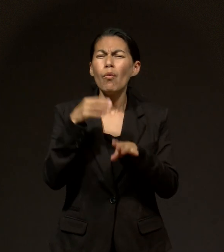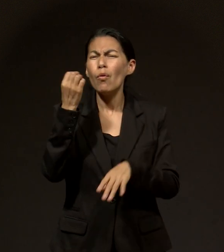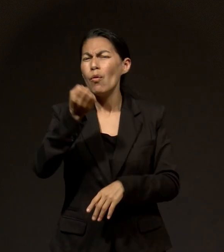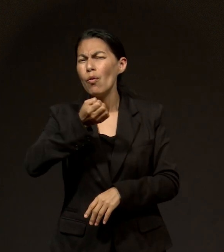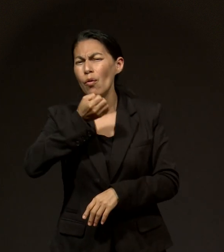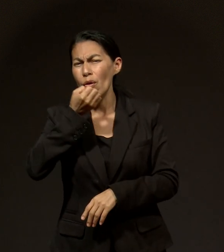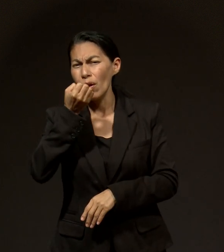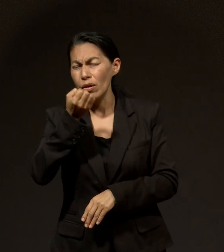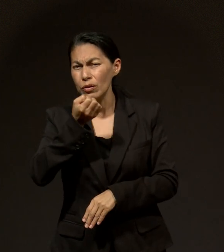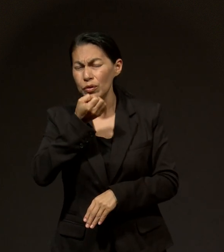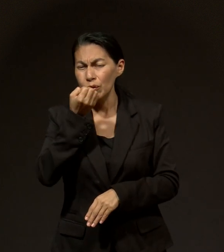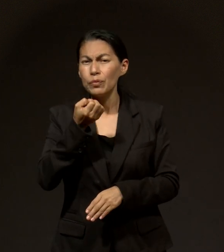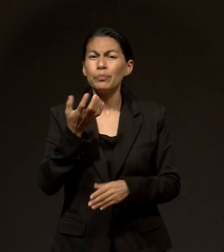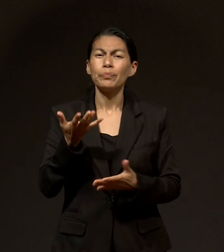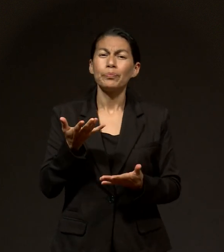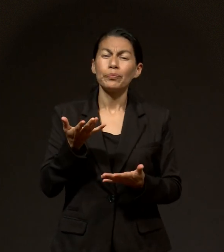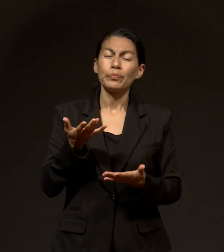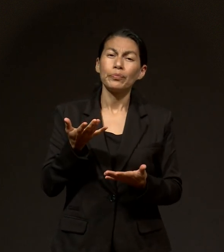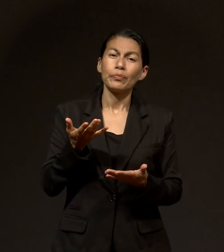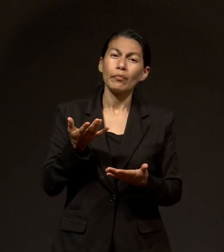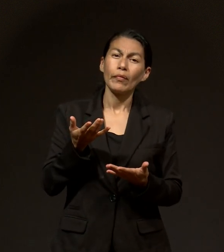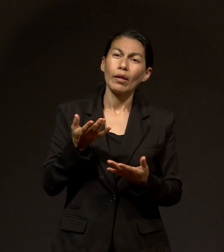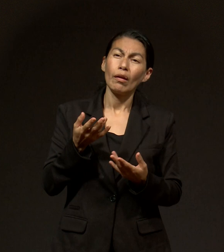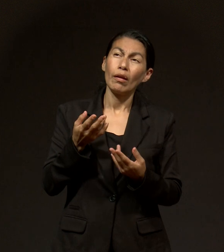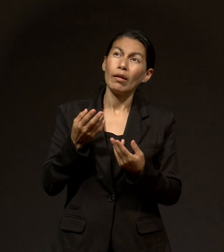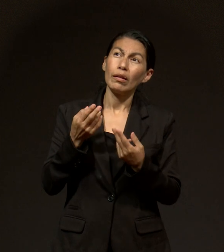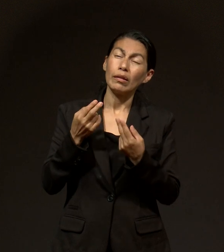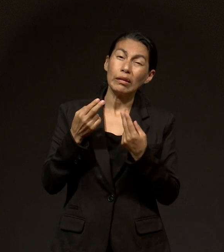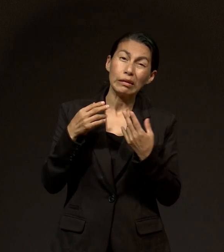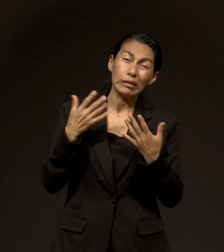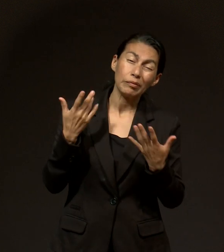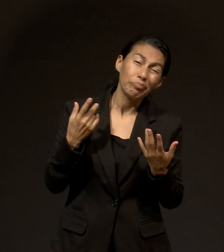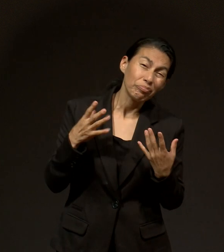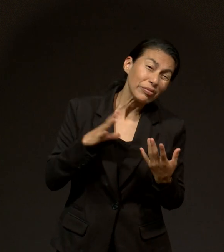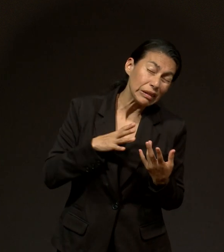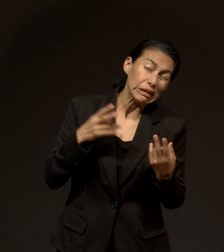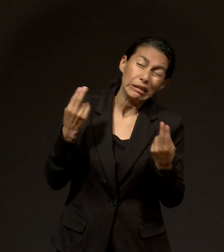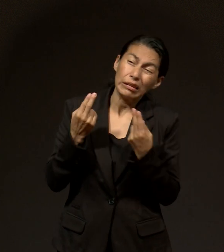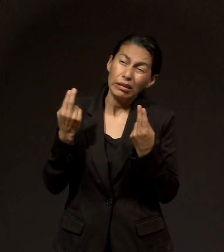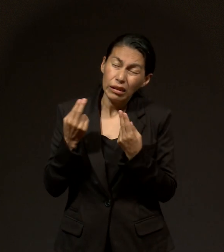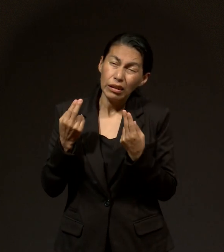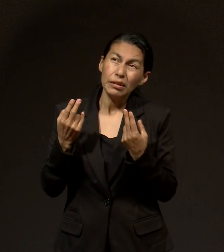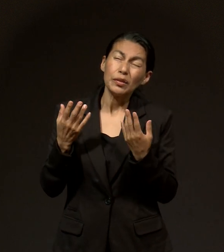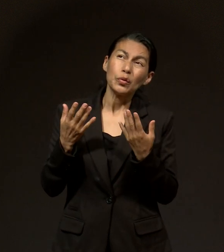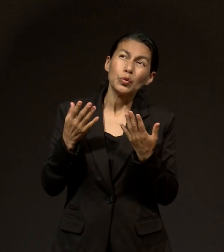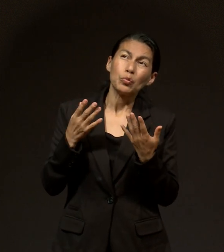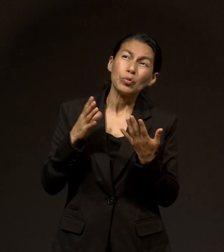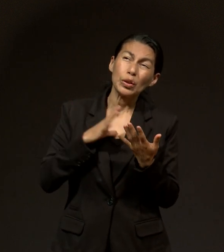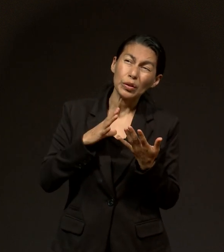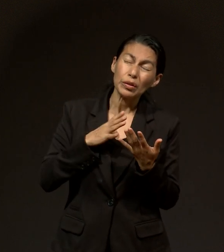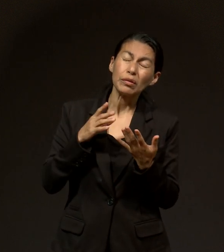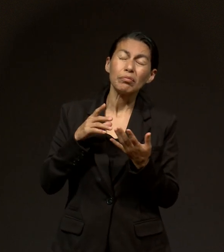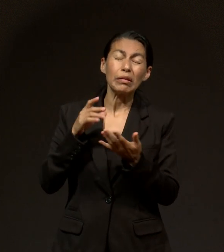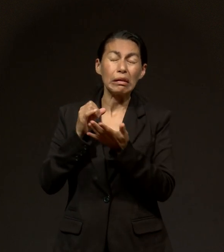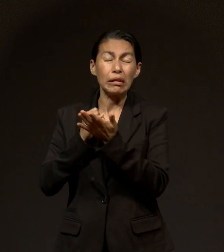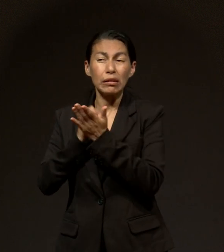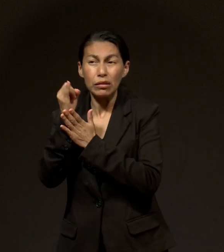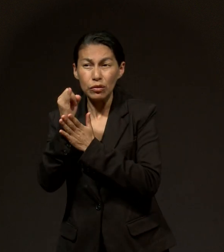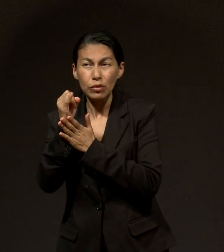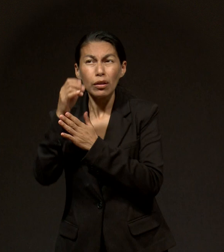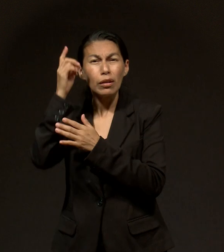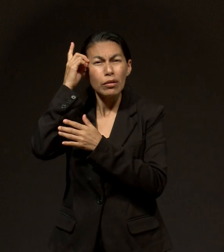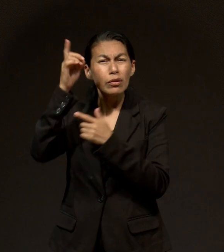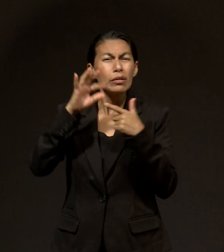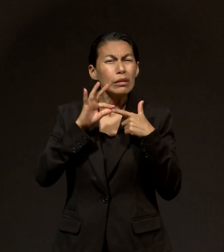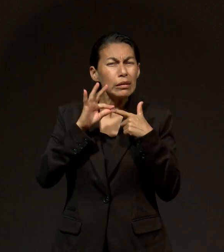pudo tomar algunas de las más grandes necesidades, de las grandes decisiones que tenemos que hacer